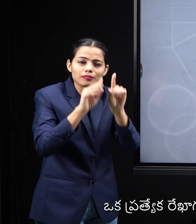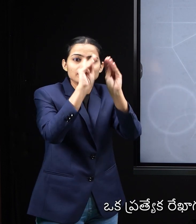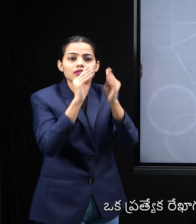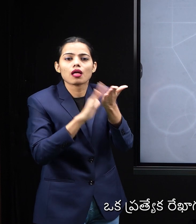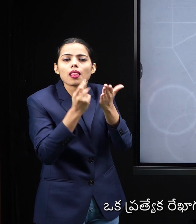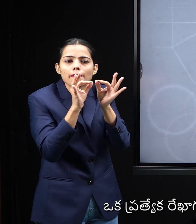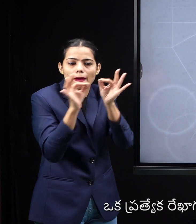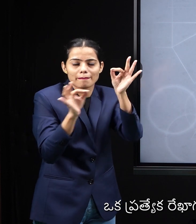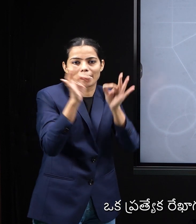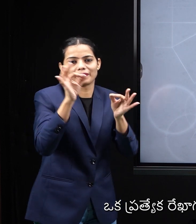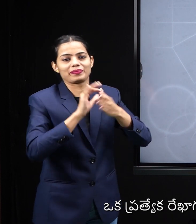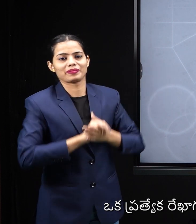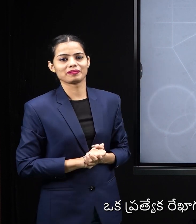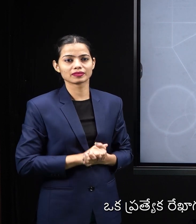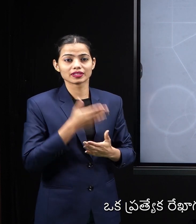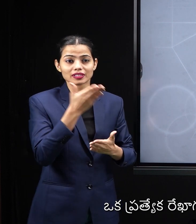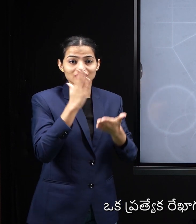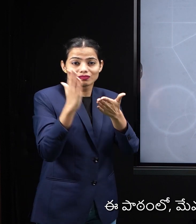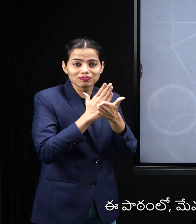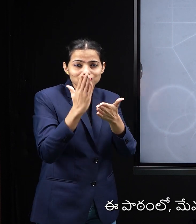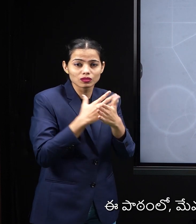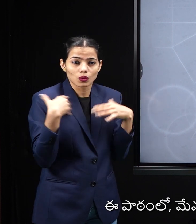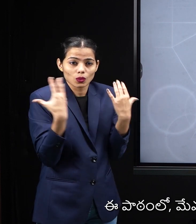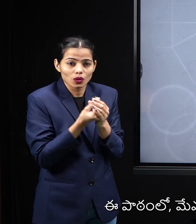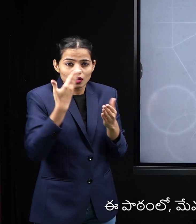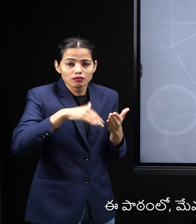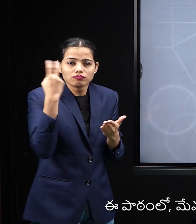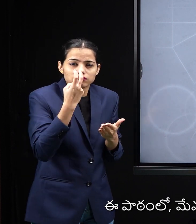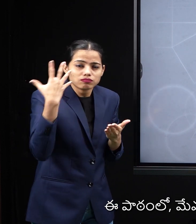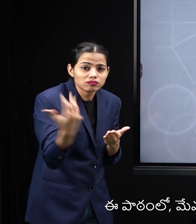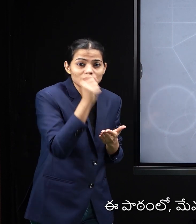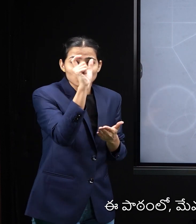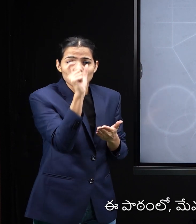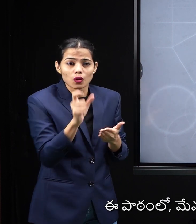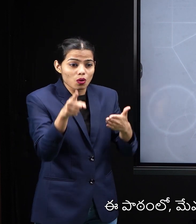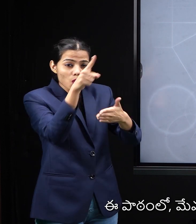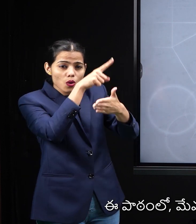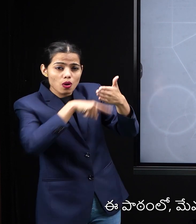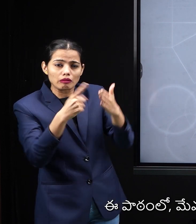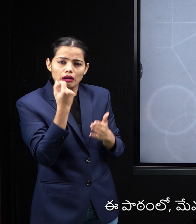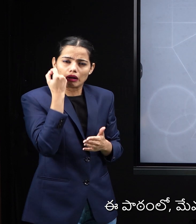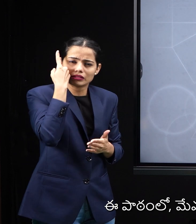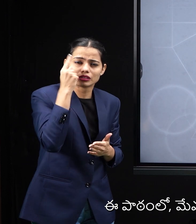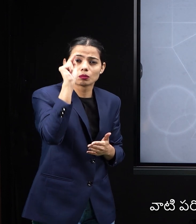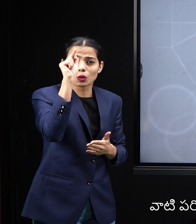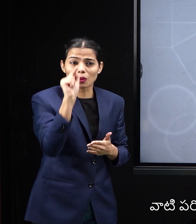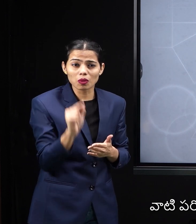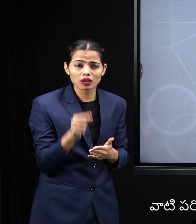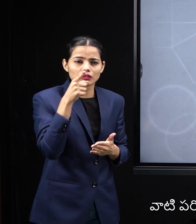బొమ్మను గుర్తు చేస్తాయి. సర్కిల్. ఈ పాఠంలో మేము సర్కిళ్ల ప్రపంచాన్ని అన్వేషిస్తాము, వారి